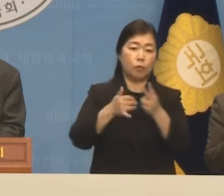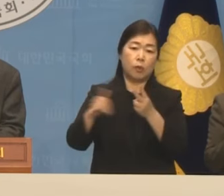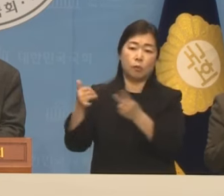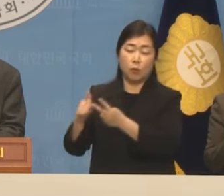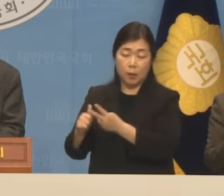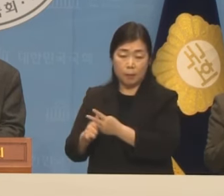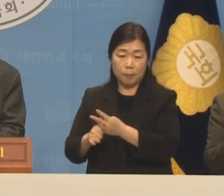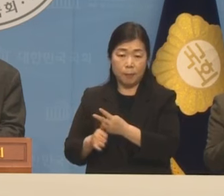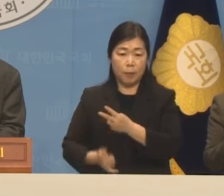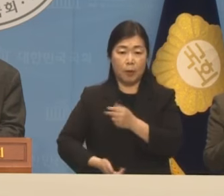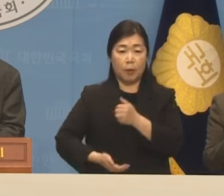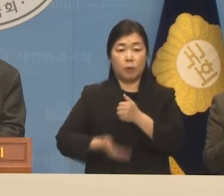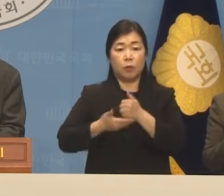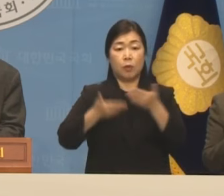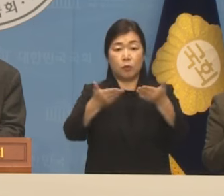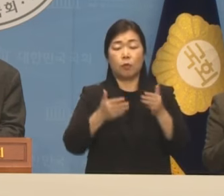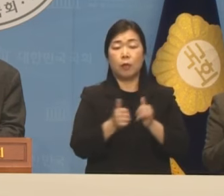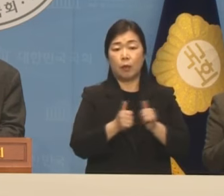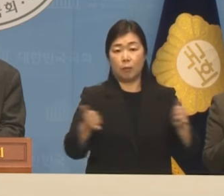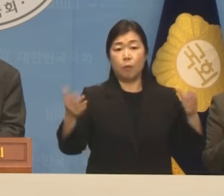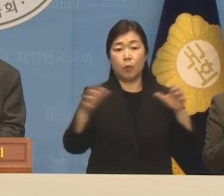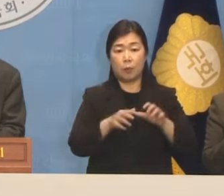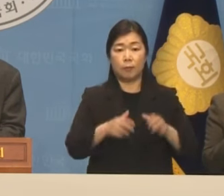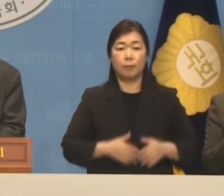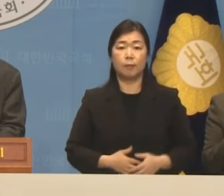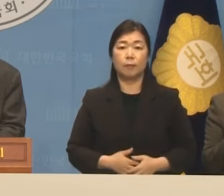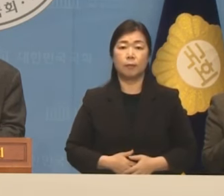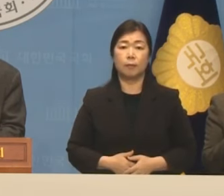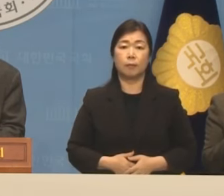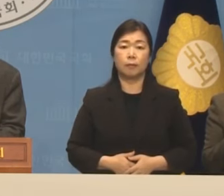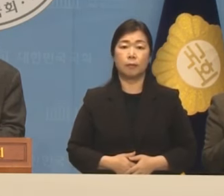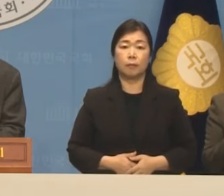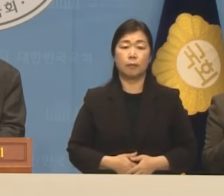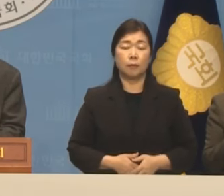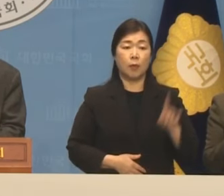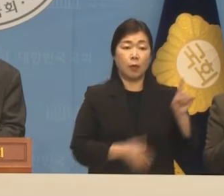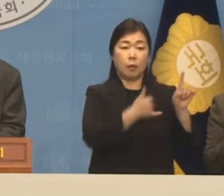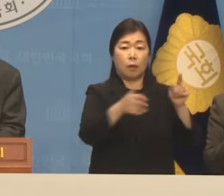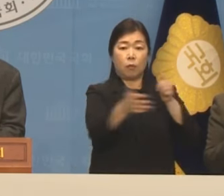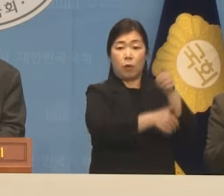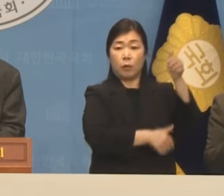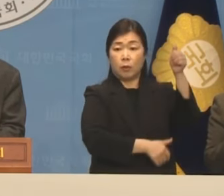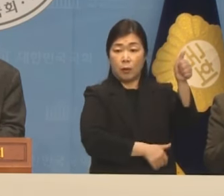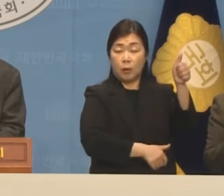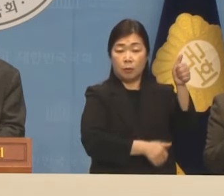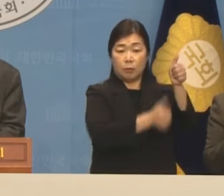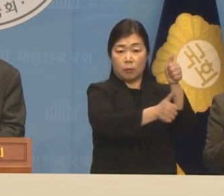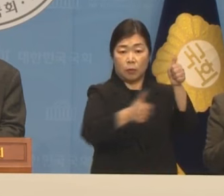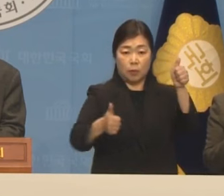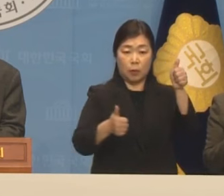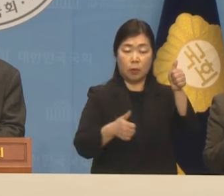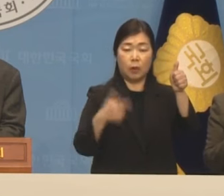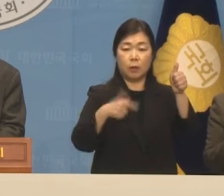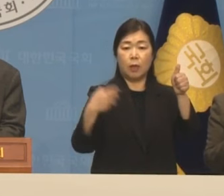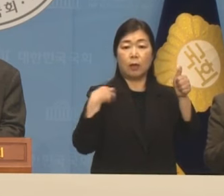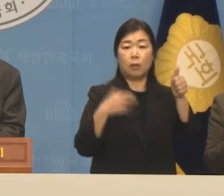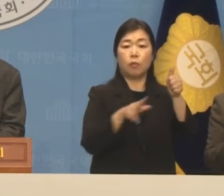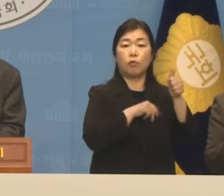추천한 당 외부 인사로 구성된다. 1인의 위원장과 9인의